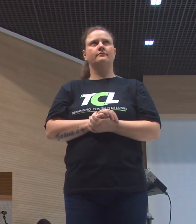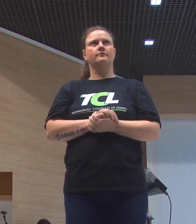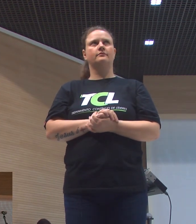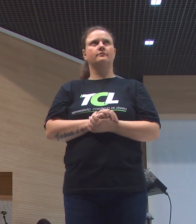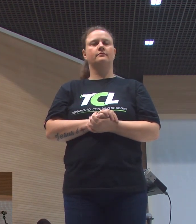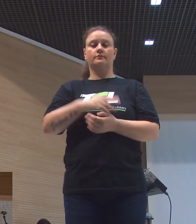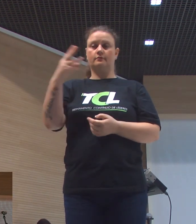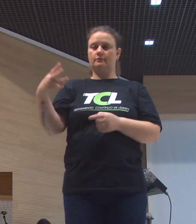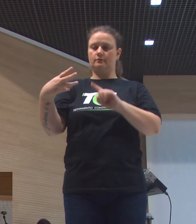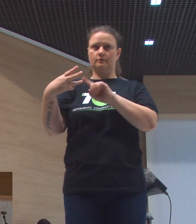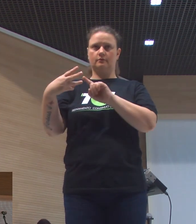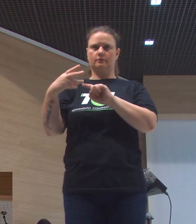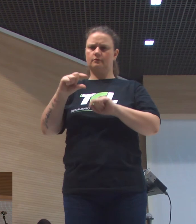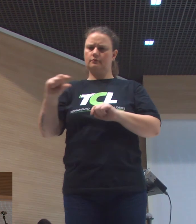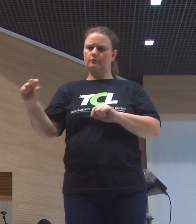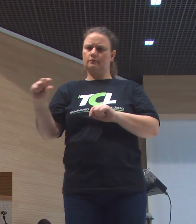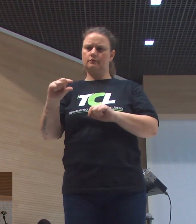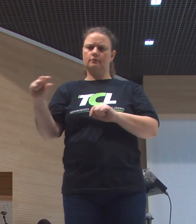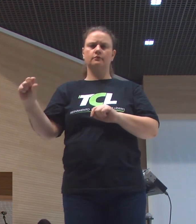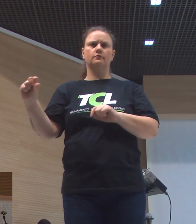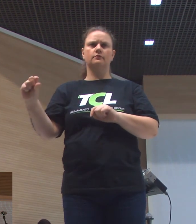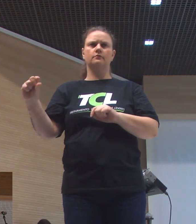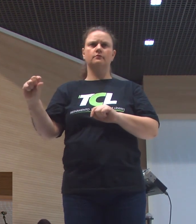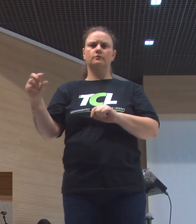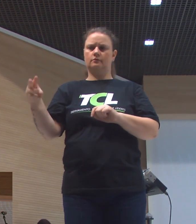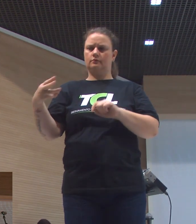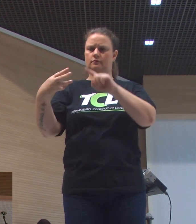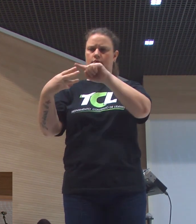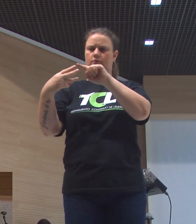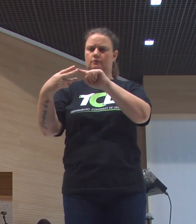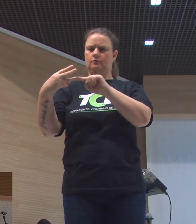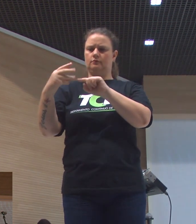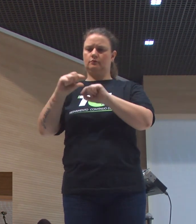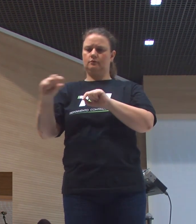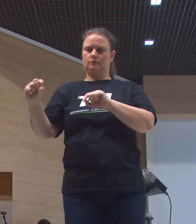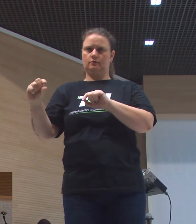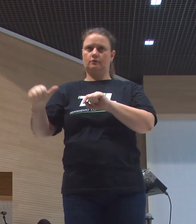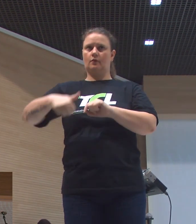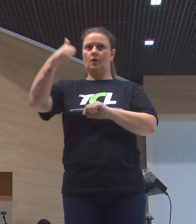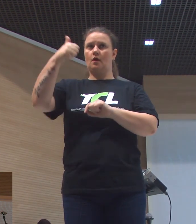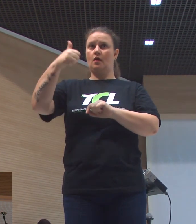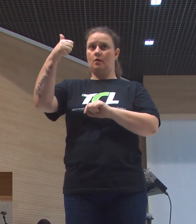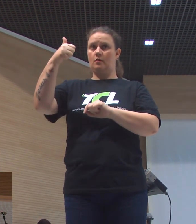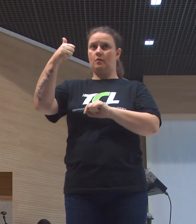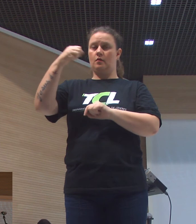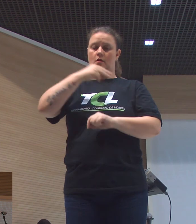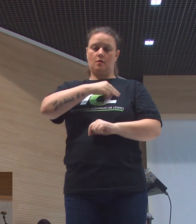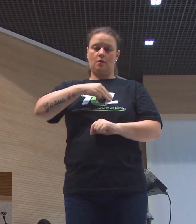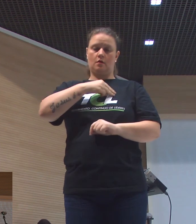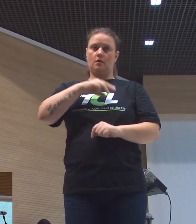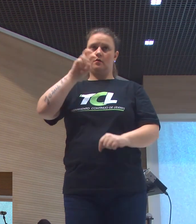No terceiro versículo, certo? Que está a primeira bem-aventurança, Mateus